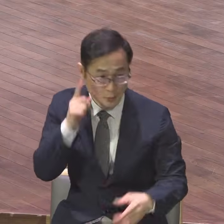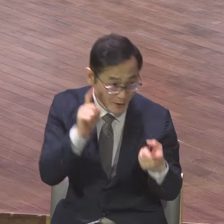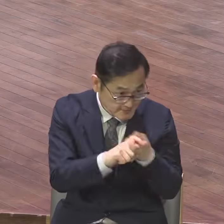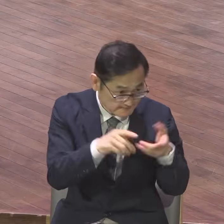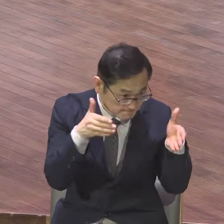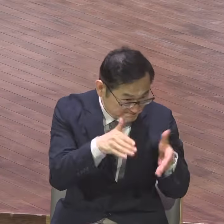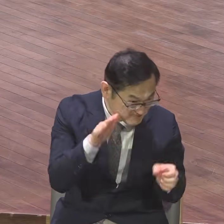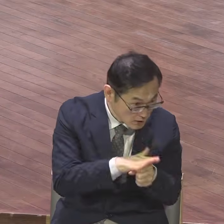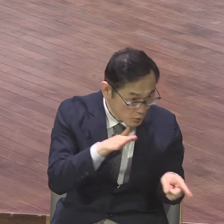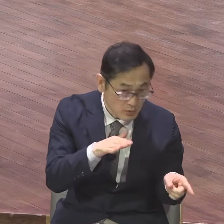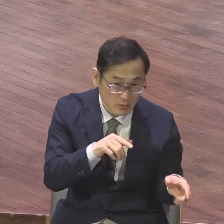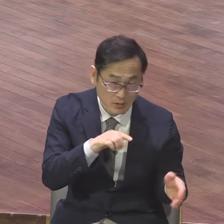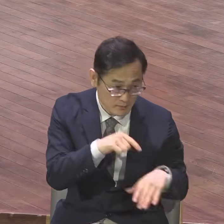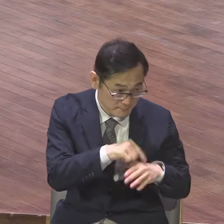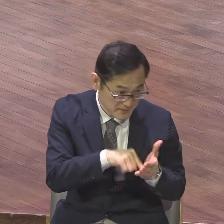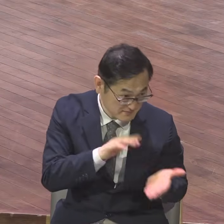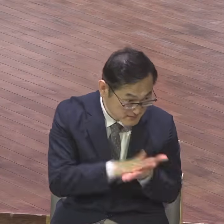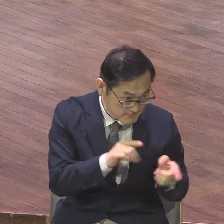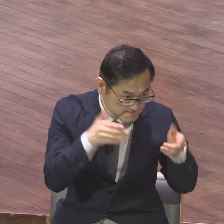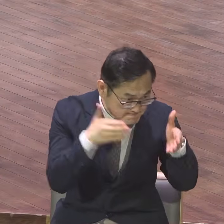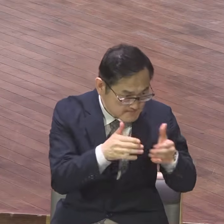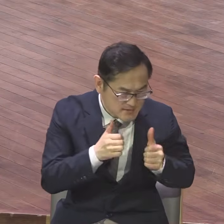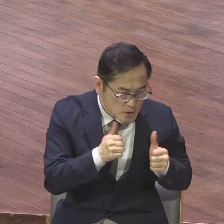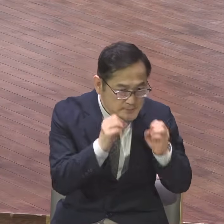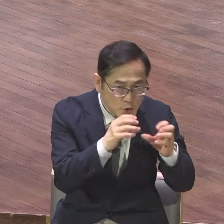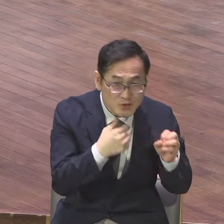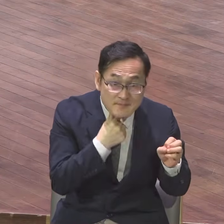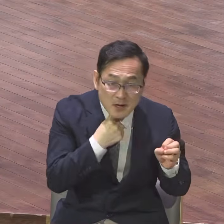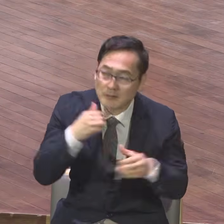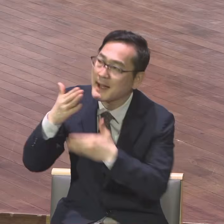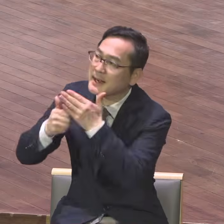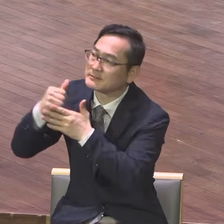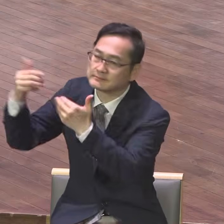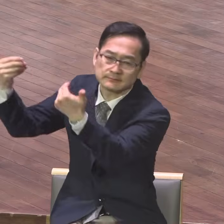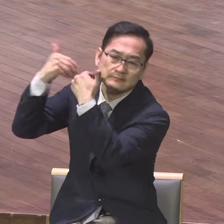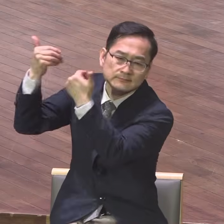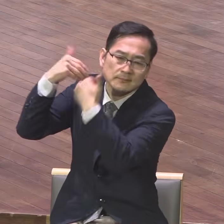하나님 마음이 내 마음. 그게 신앙생활이에요. 고집 부리고